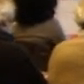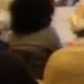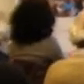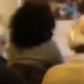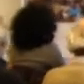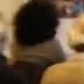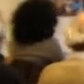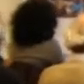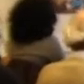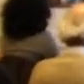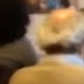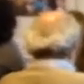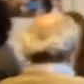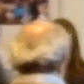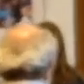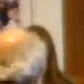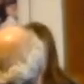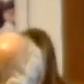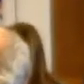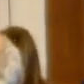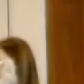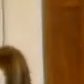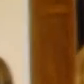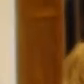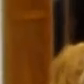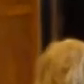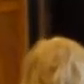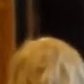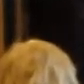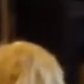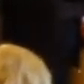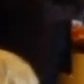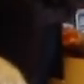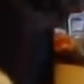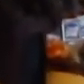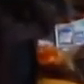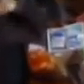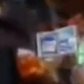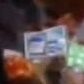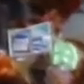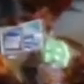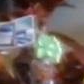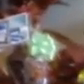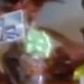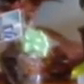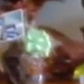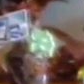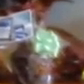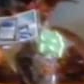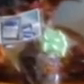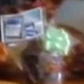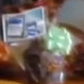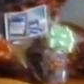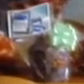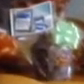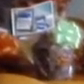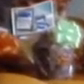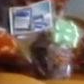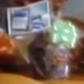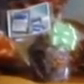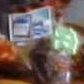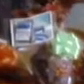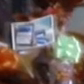nos siembran, nos alumbran, nos reinventan. Solar de tinta, casa